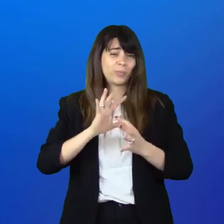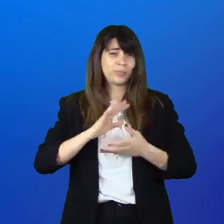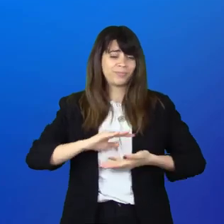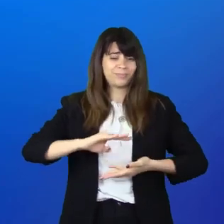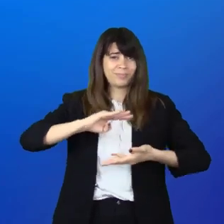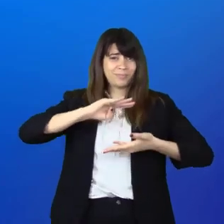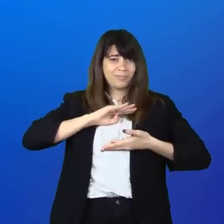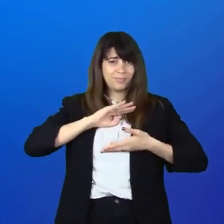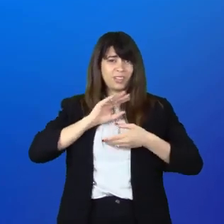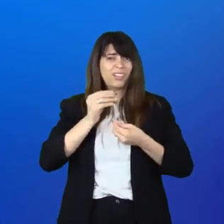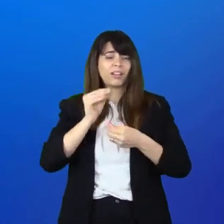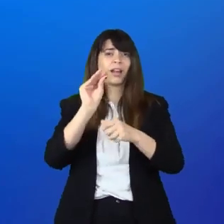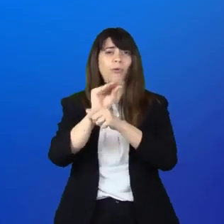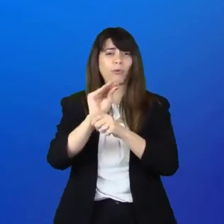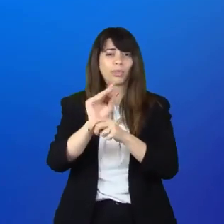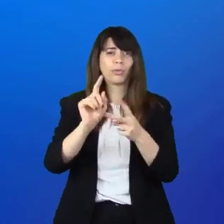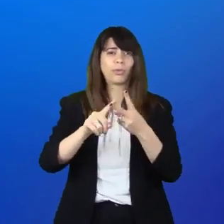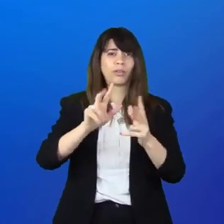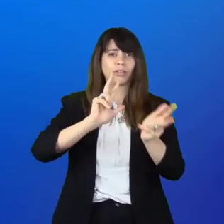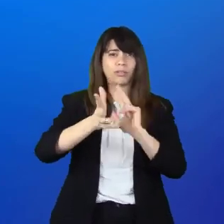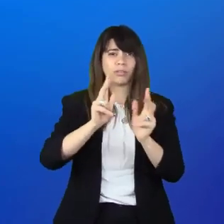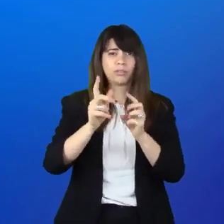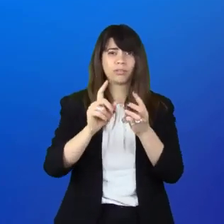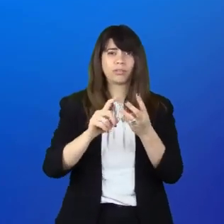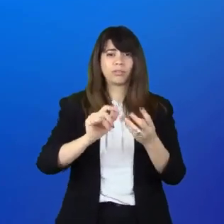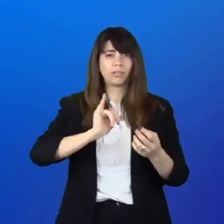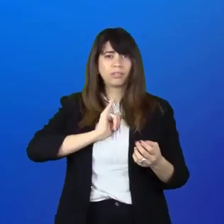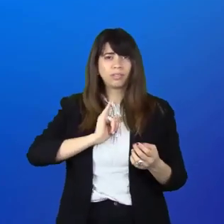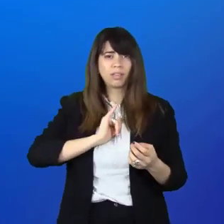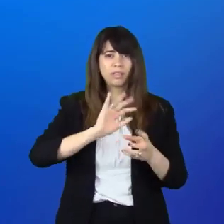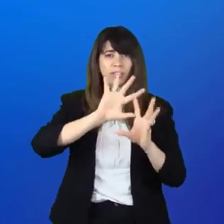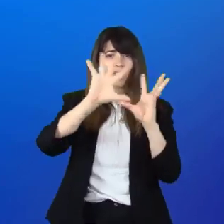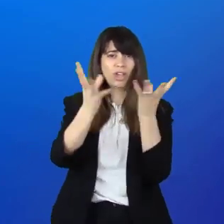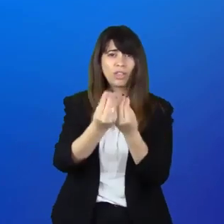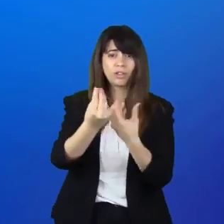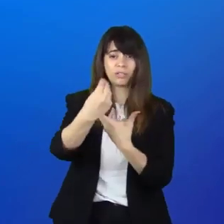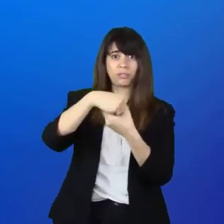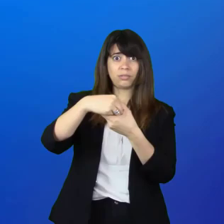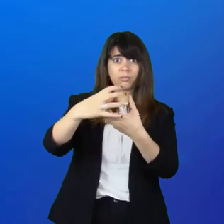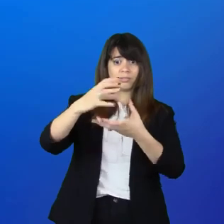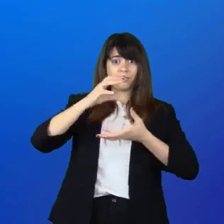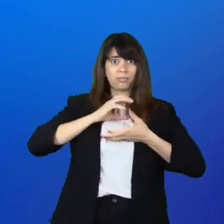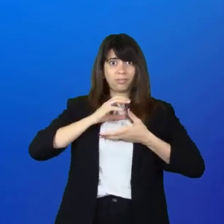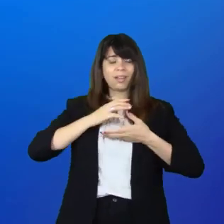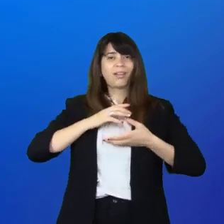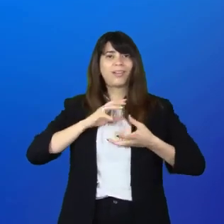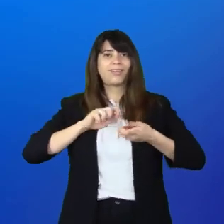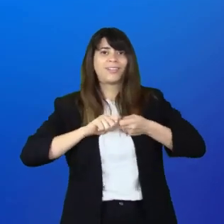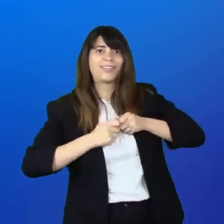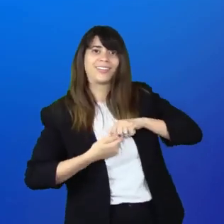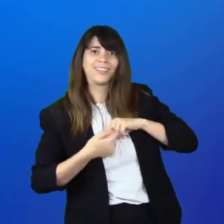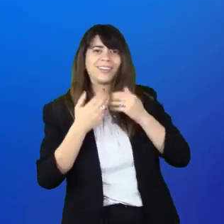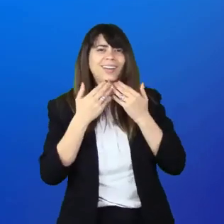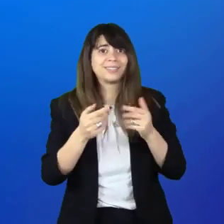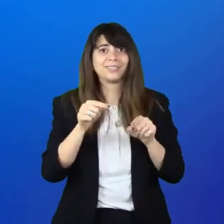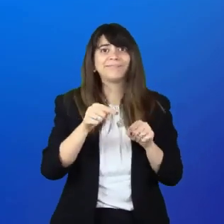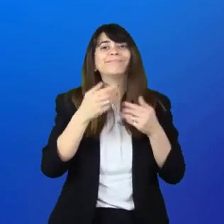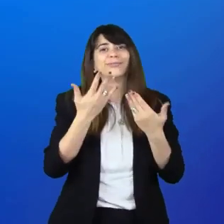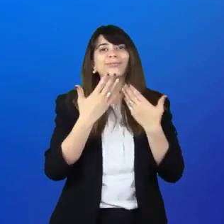de señas. Fue un gran aprendizaje, aprendí sobre la cultura, sobre la lengua de señas, sobre la identidad, todo eso aprendí en ese año. Y gracias